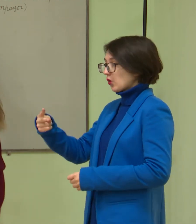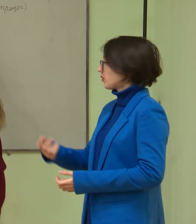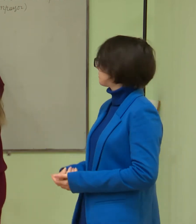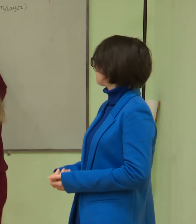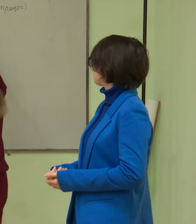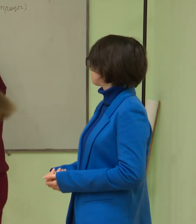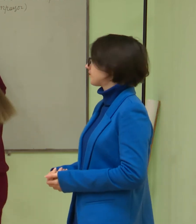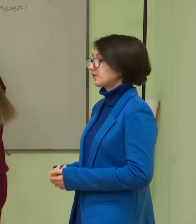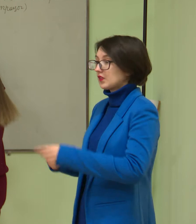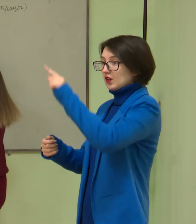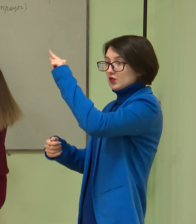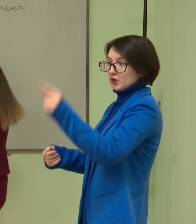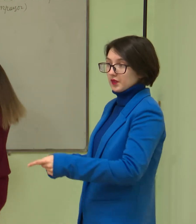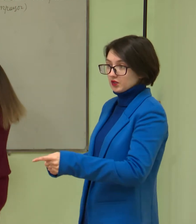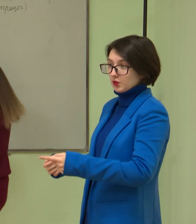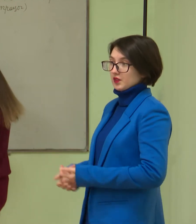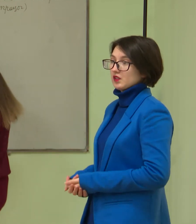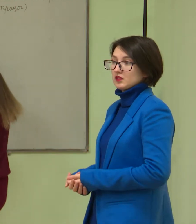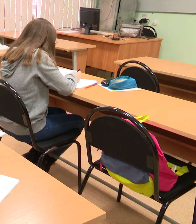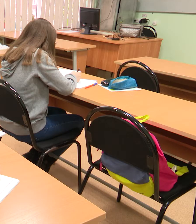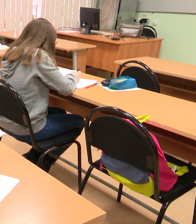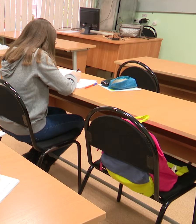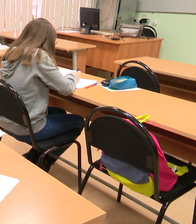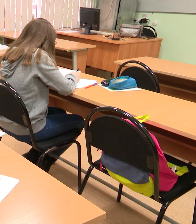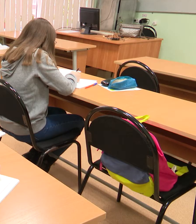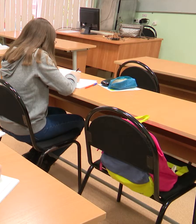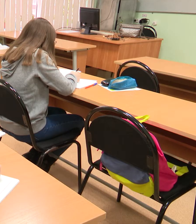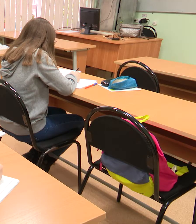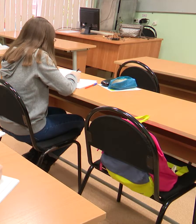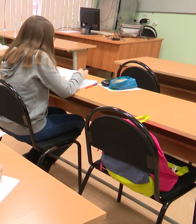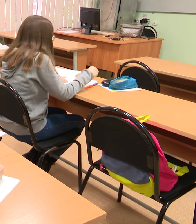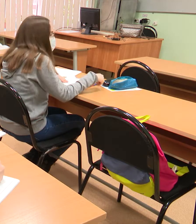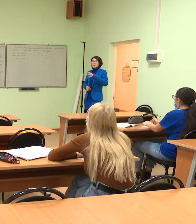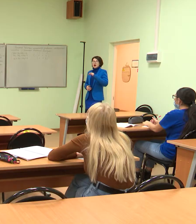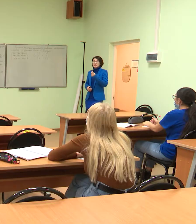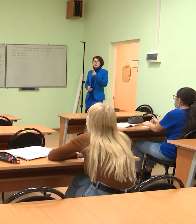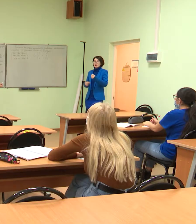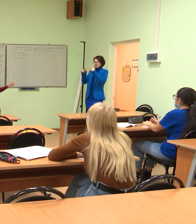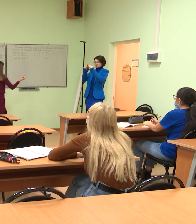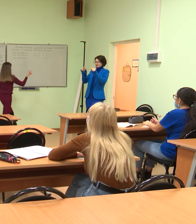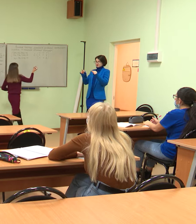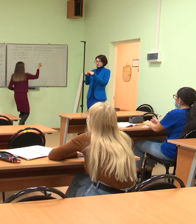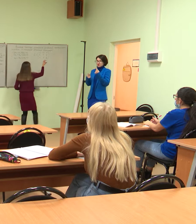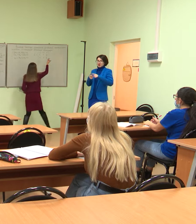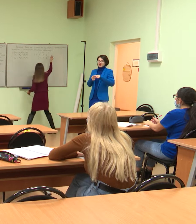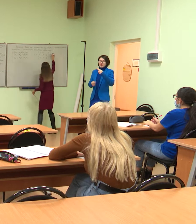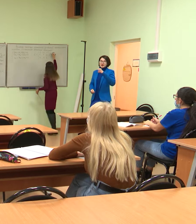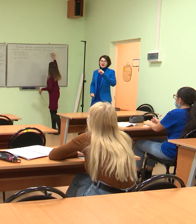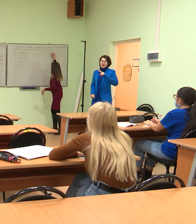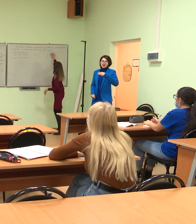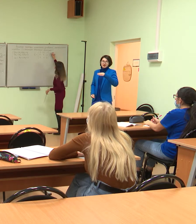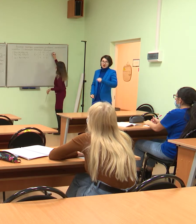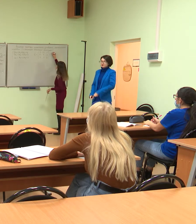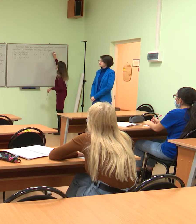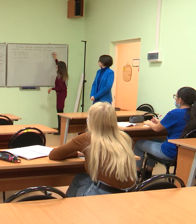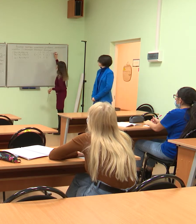равняется круглая скобка. Высшая математика у доски педагог и сурдопереводчик. За партами первокурсники из